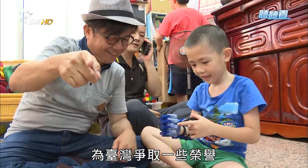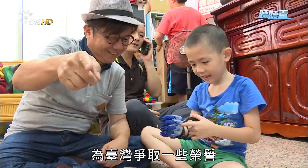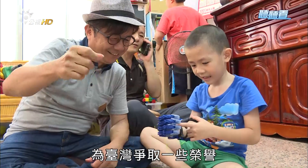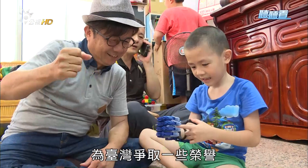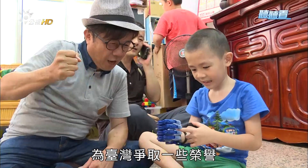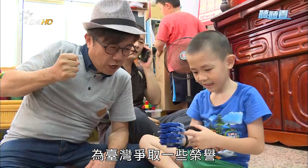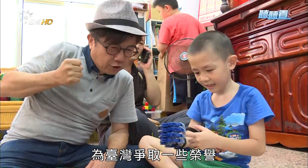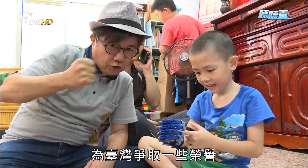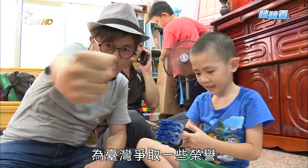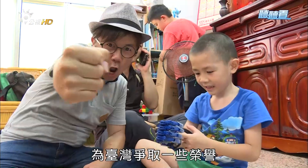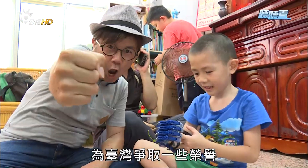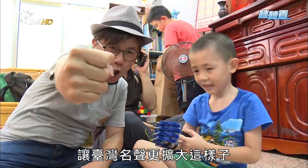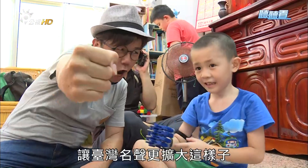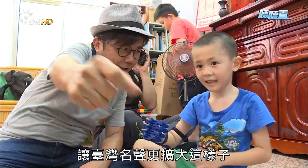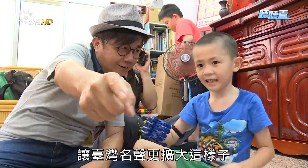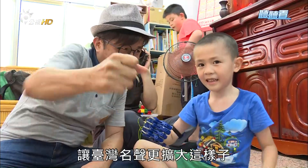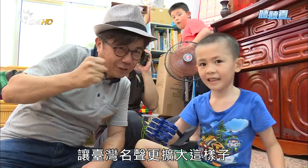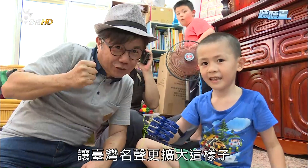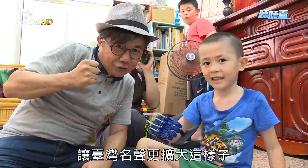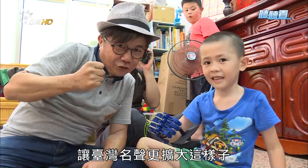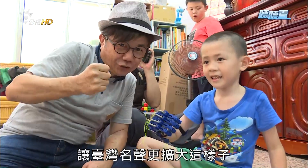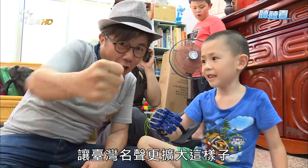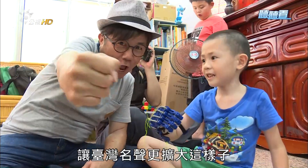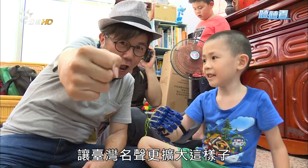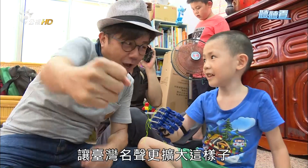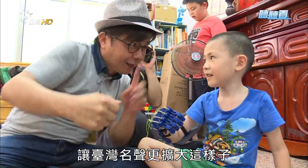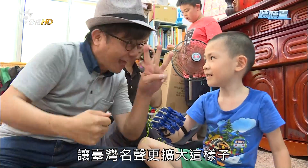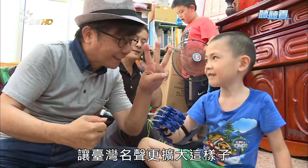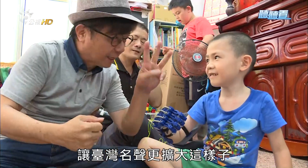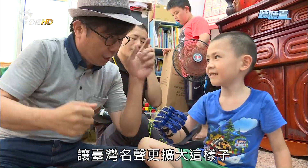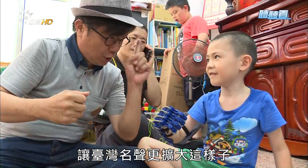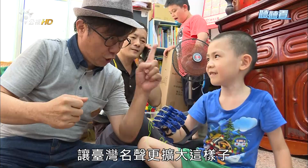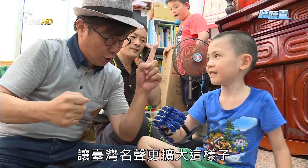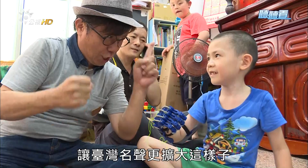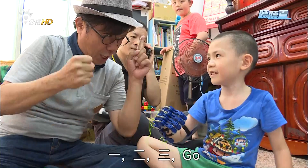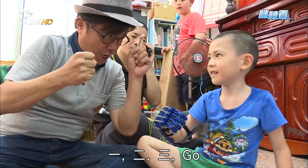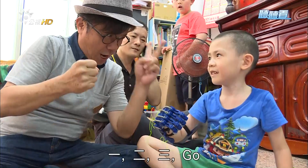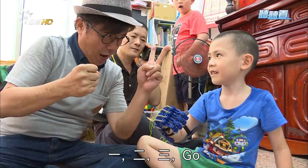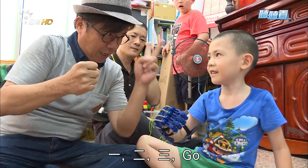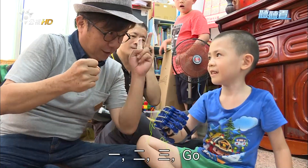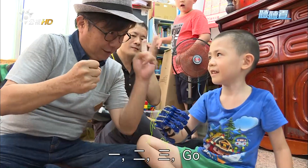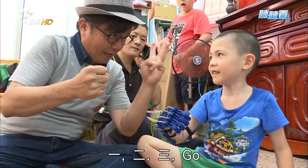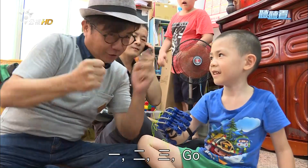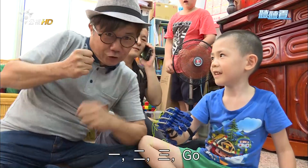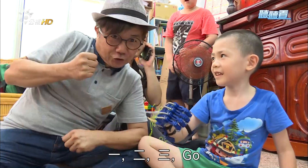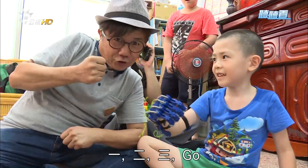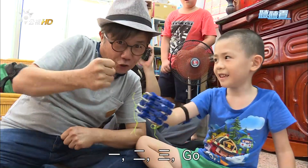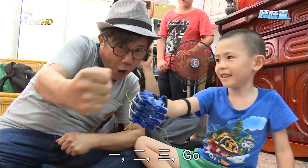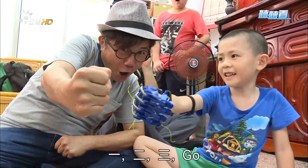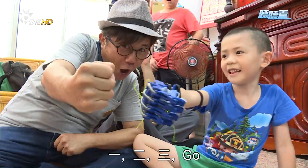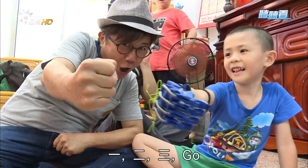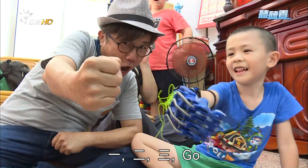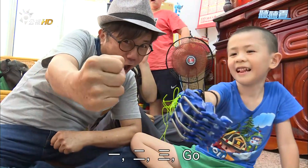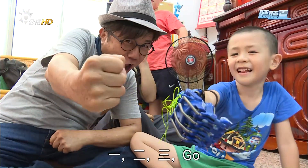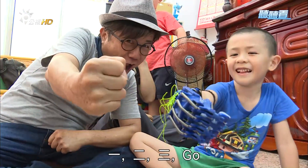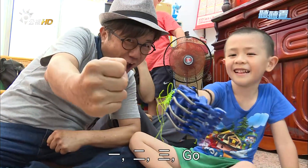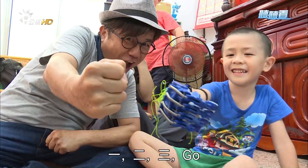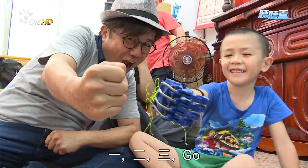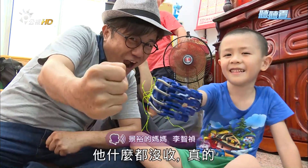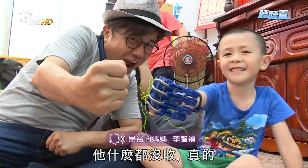些荣誉，让台湾民生更扩大这样子。 一二三 ，Go！ 他什么